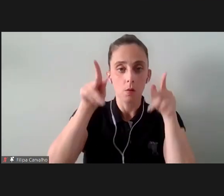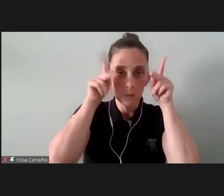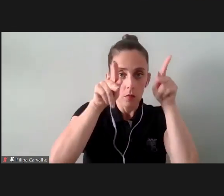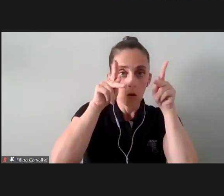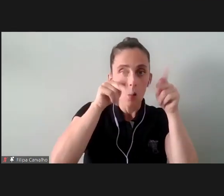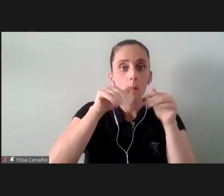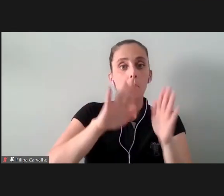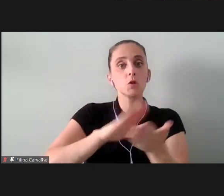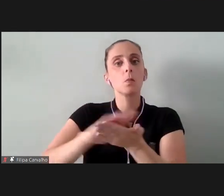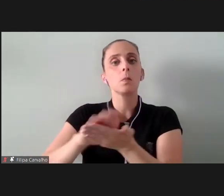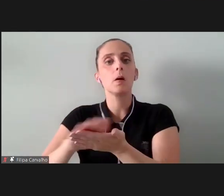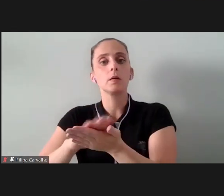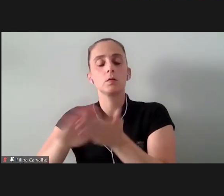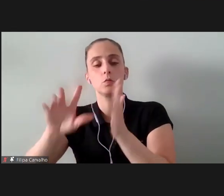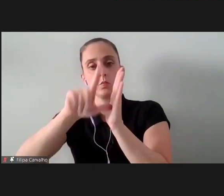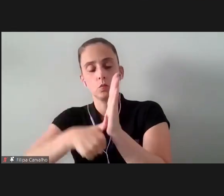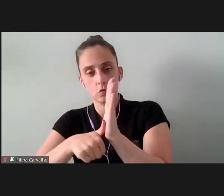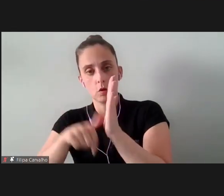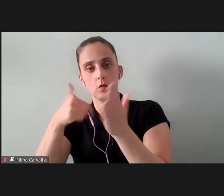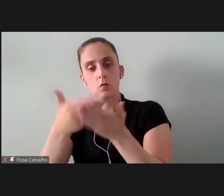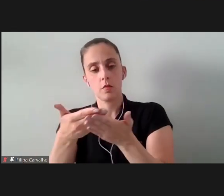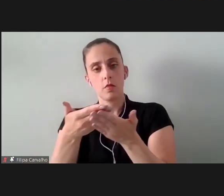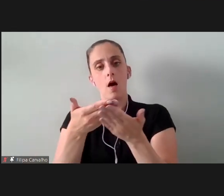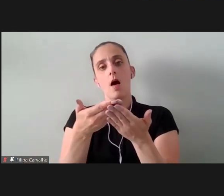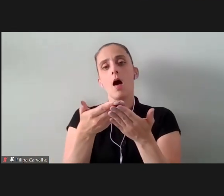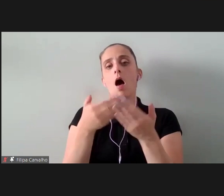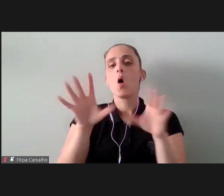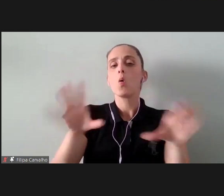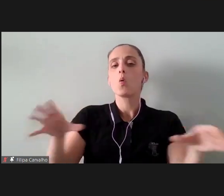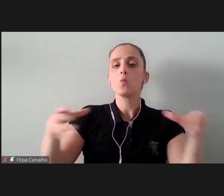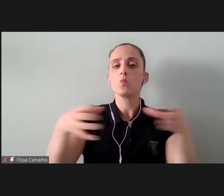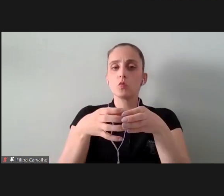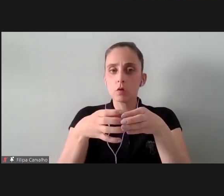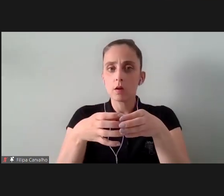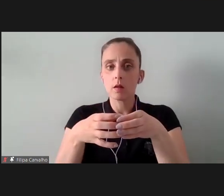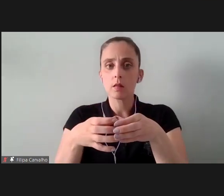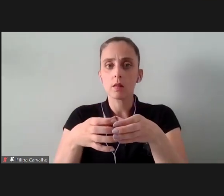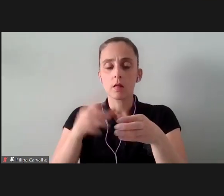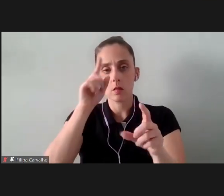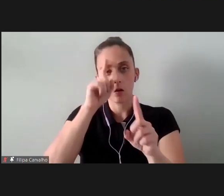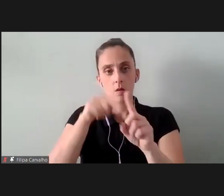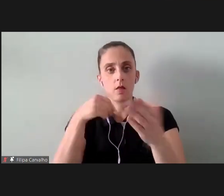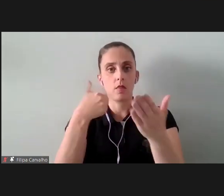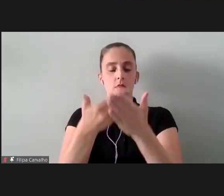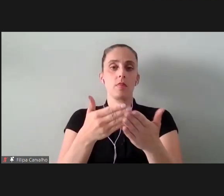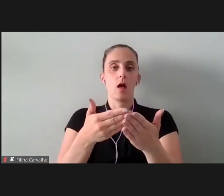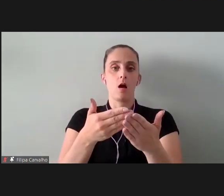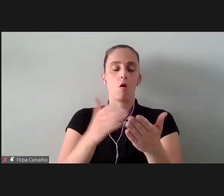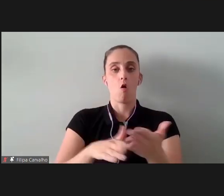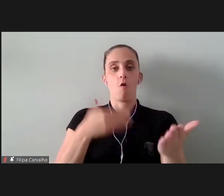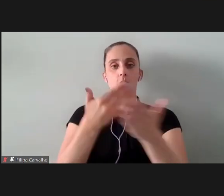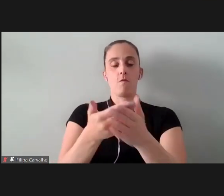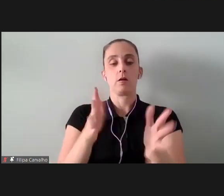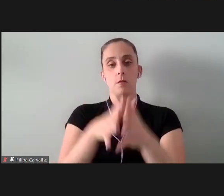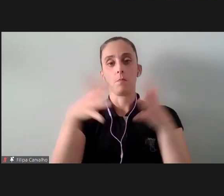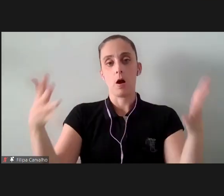projeto, com mediação de comunidade que permita escalar a oferta, preservando